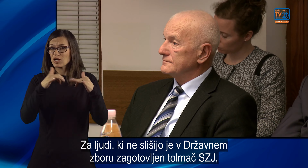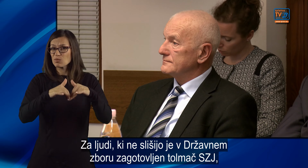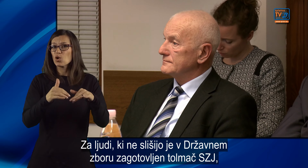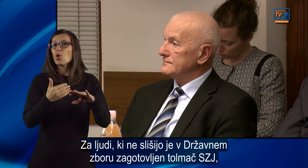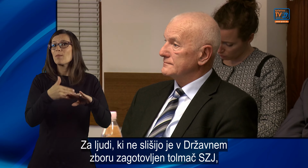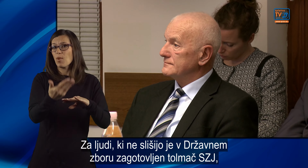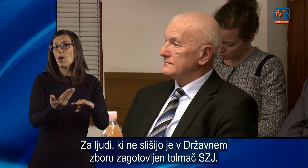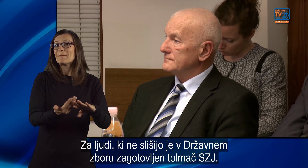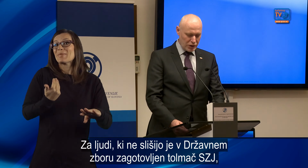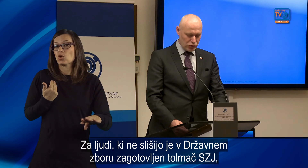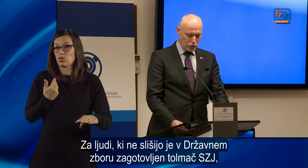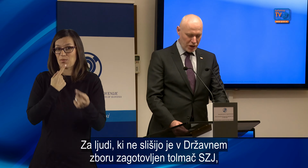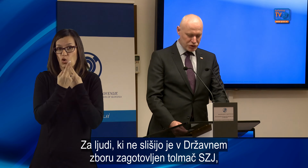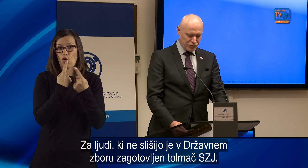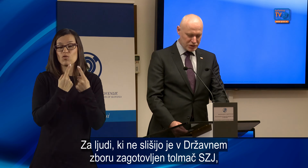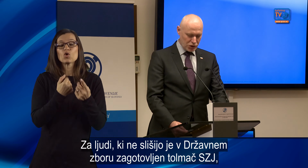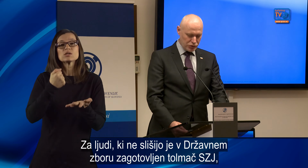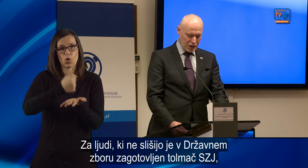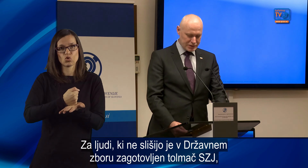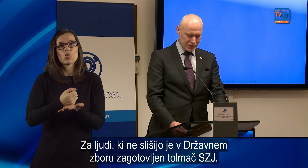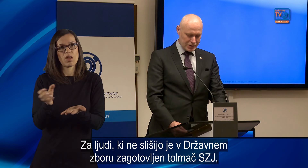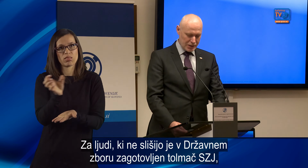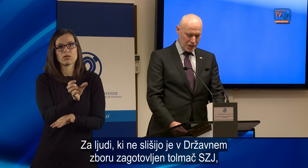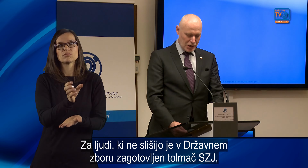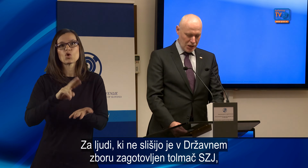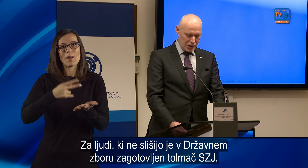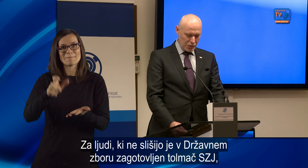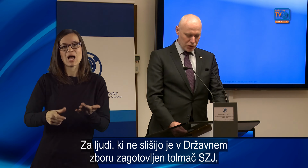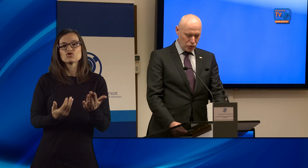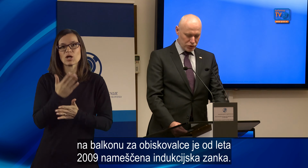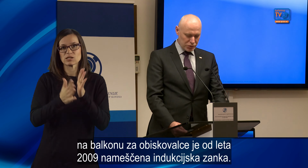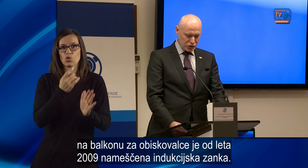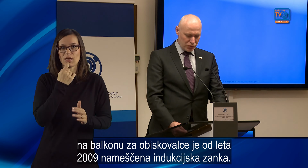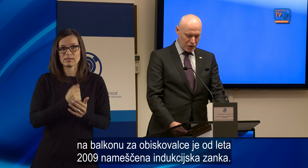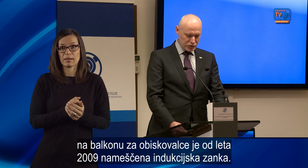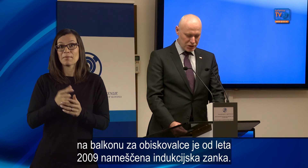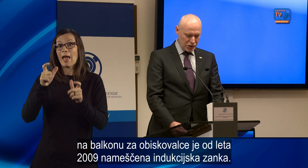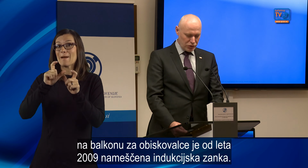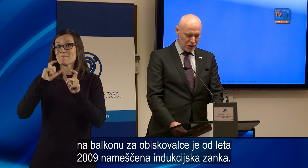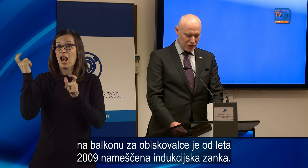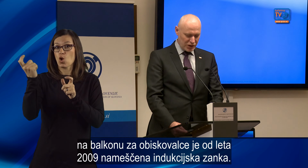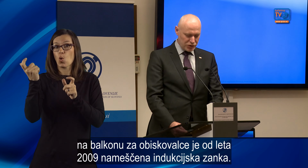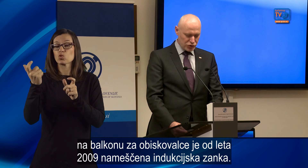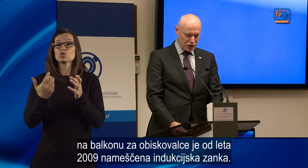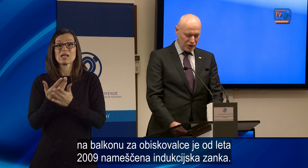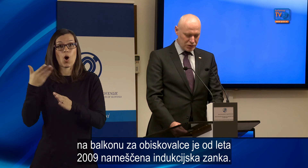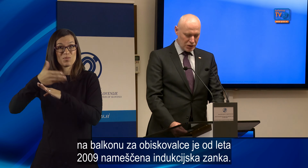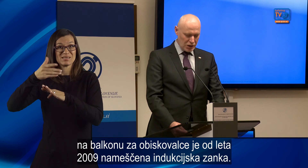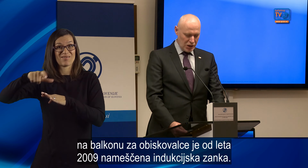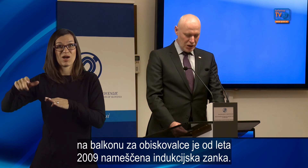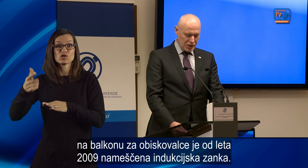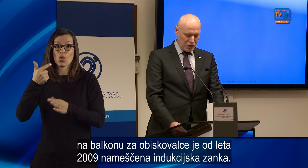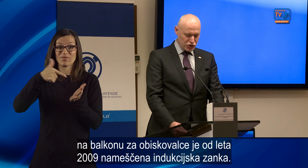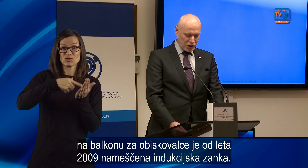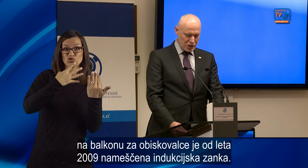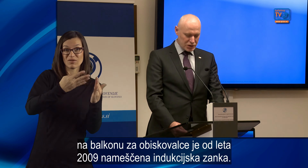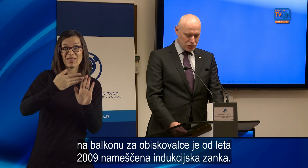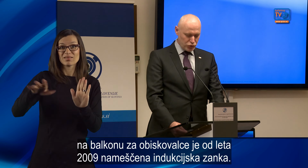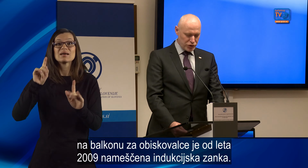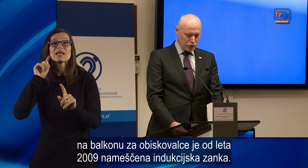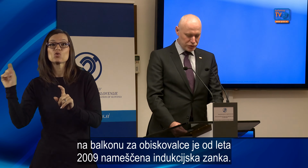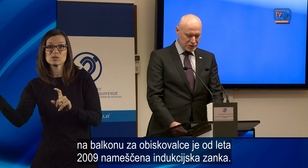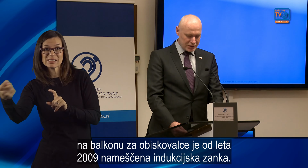predhodnem dogovoru zagotovljen tolmač v znakovni jezik. Na balkonu za obiskovalce je od leta 2009